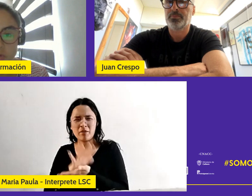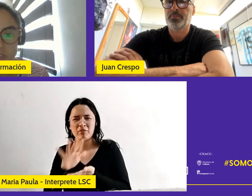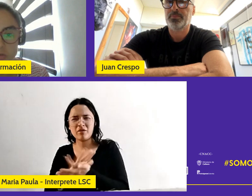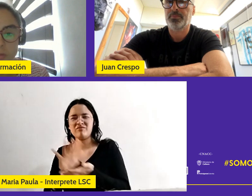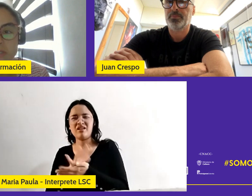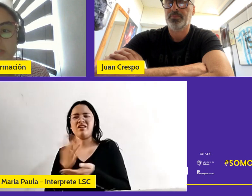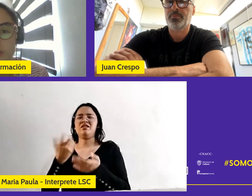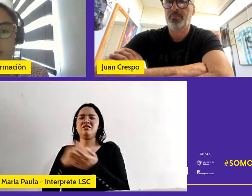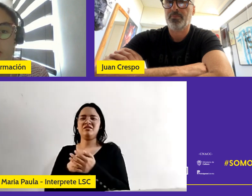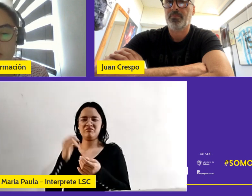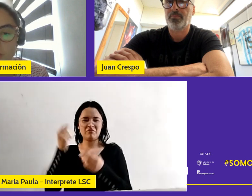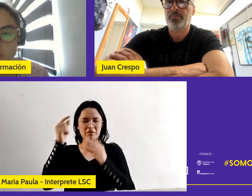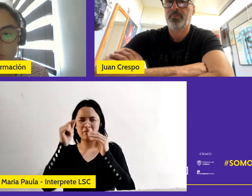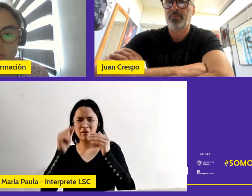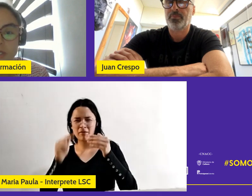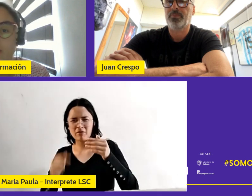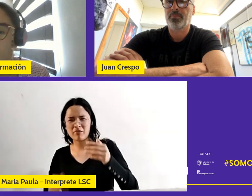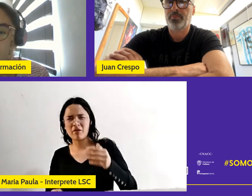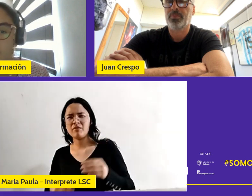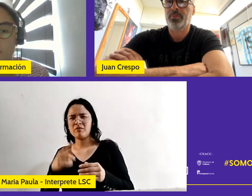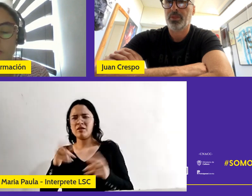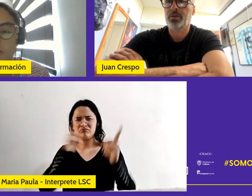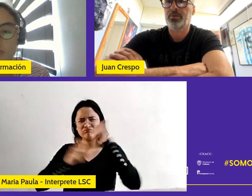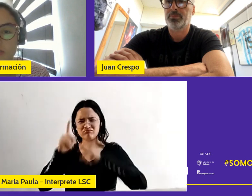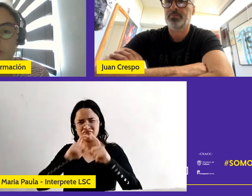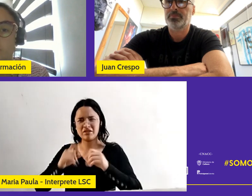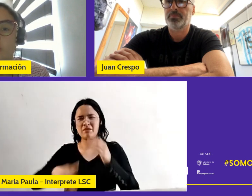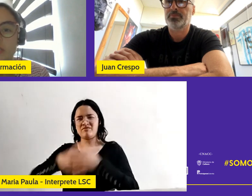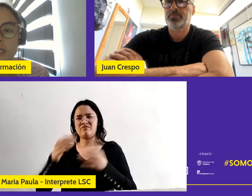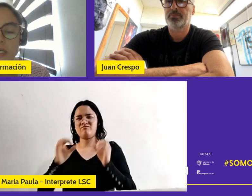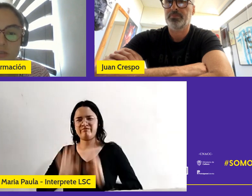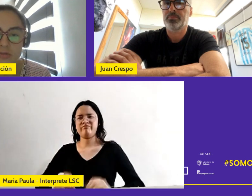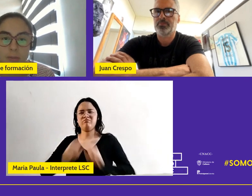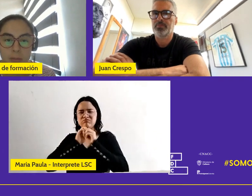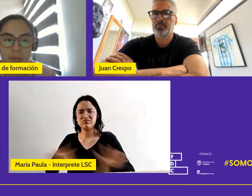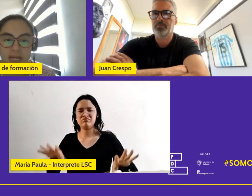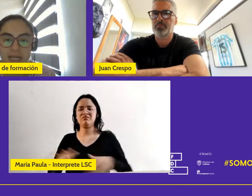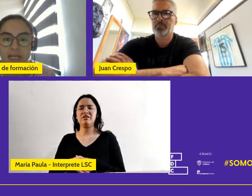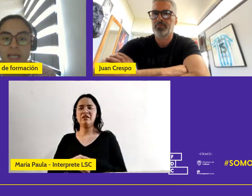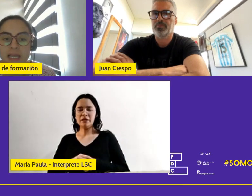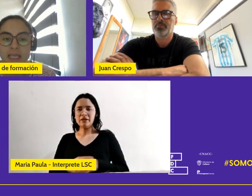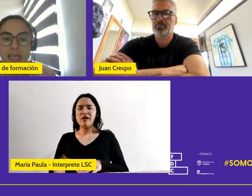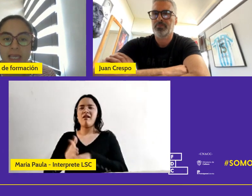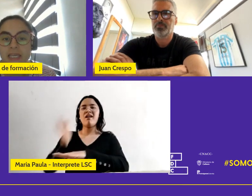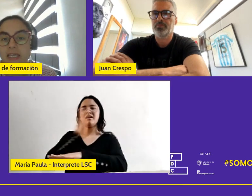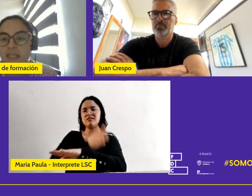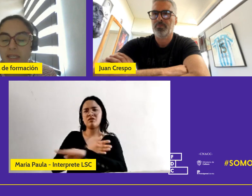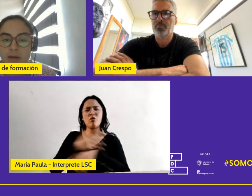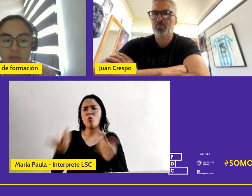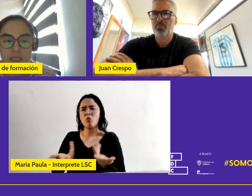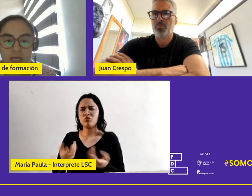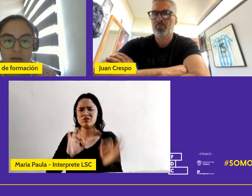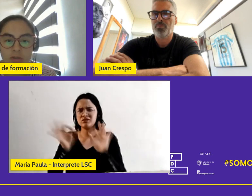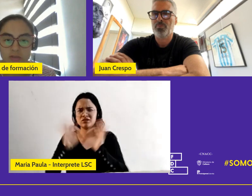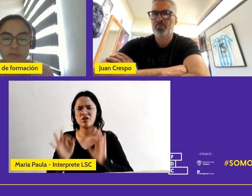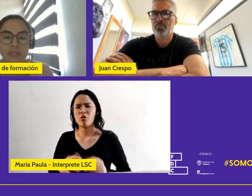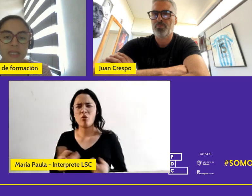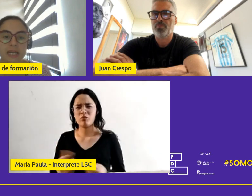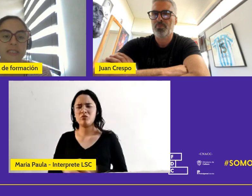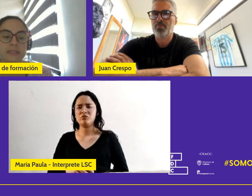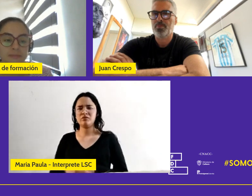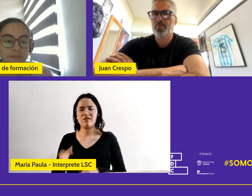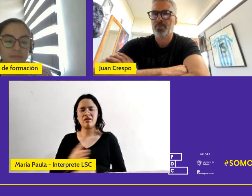ese proceso de pensar en la distribución desde el momento del desarrollo, que tienen ellos que preparar y que tener en cuenta con